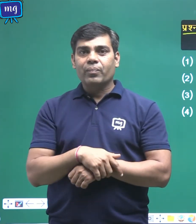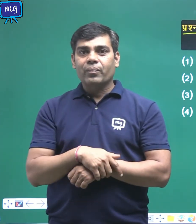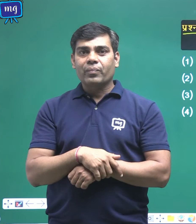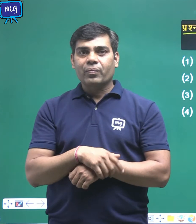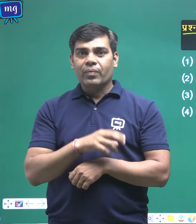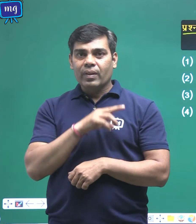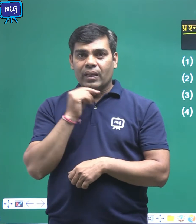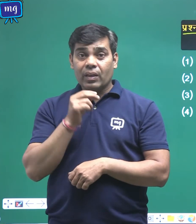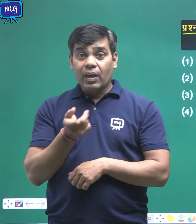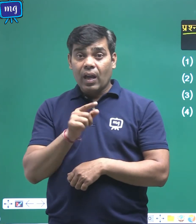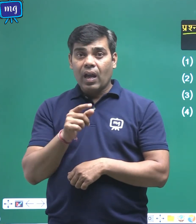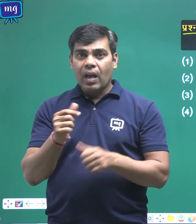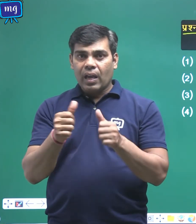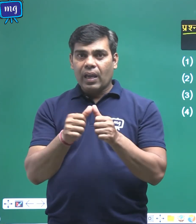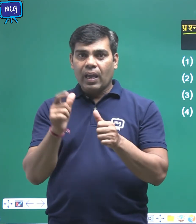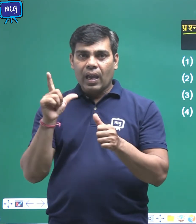या अलवर को?